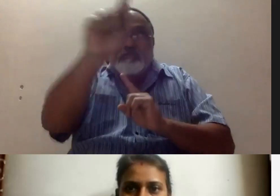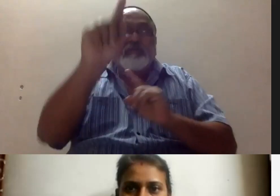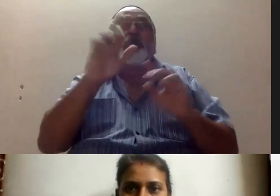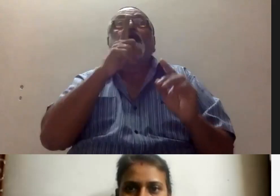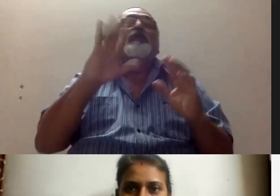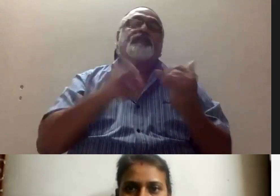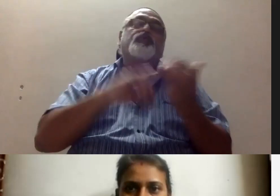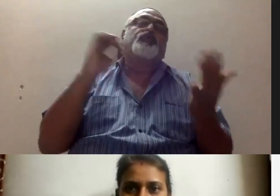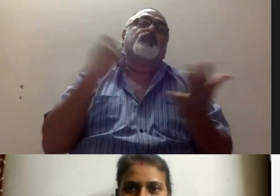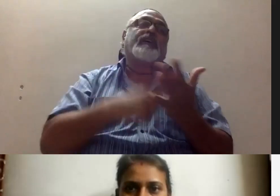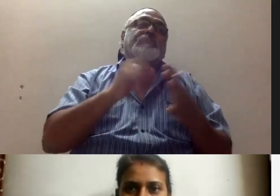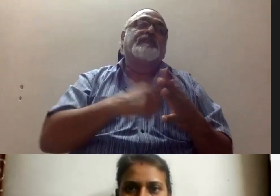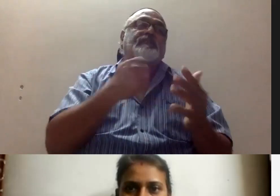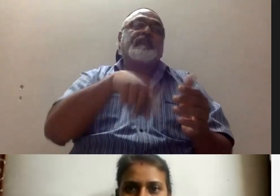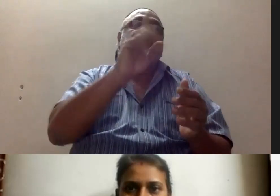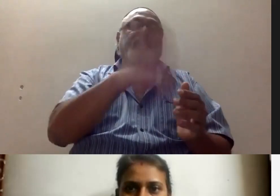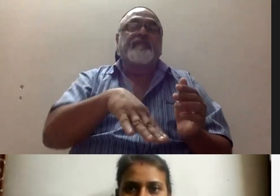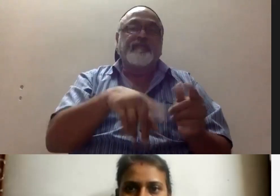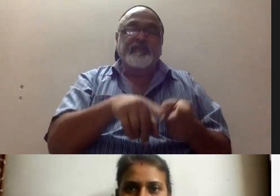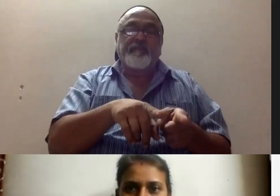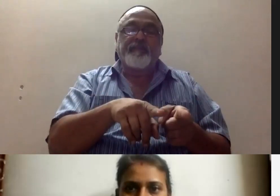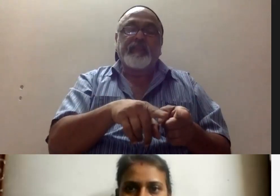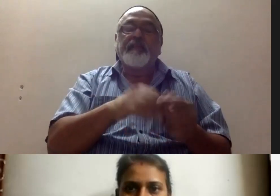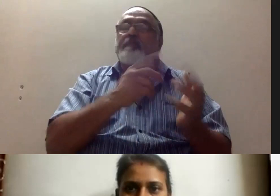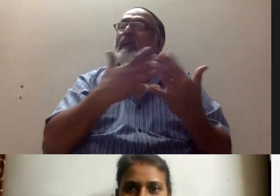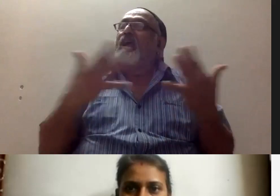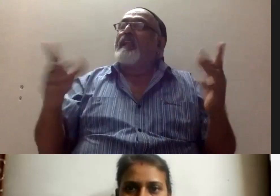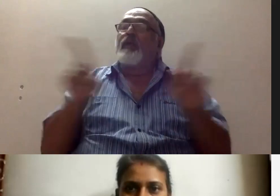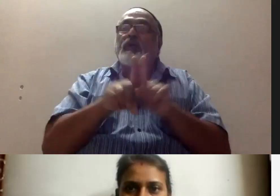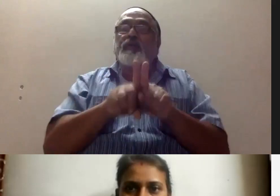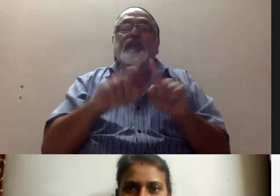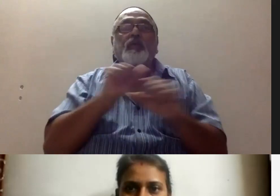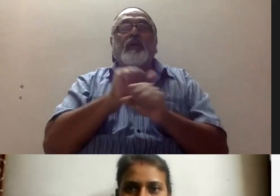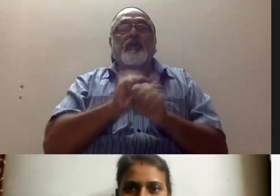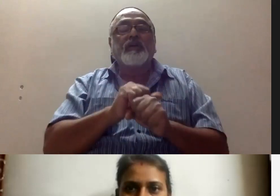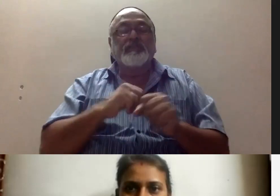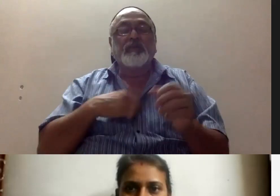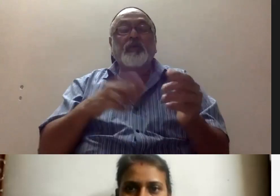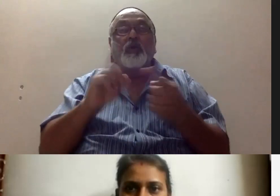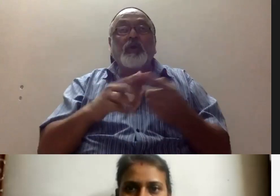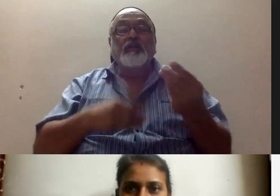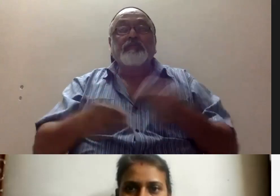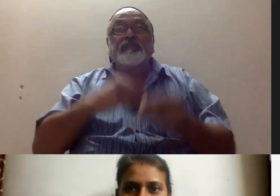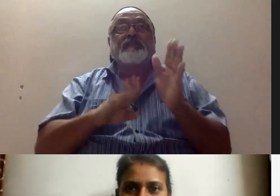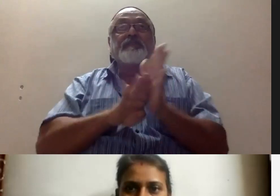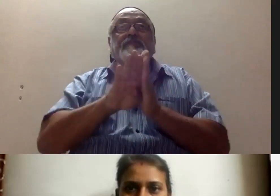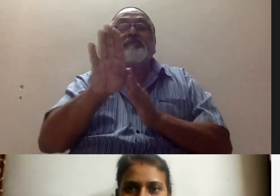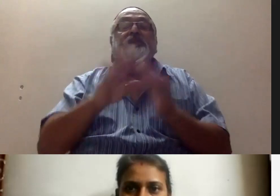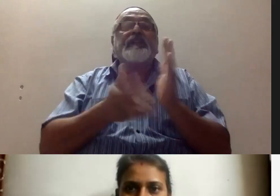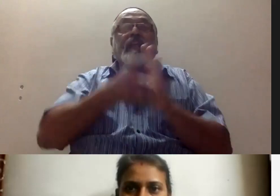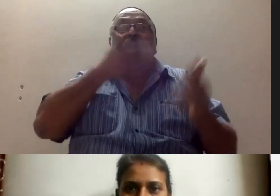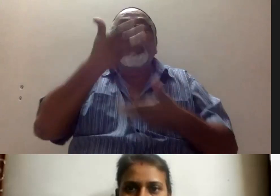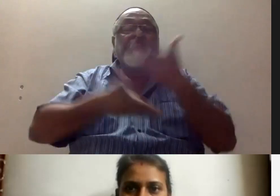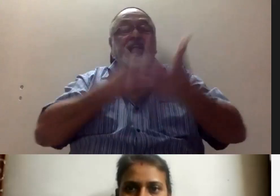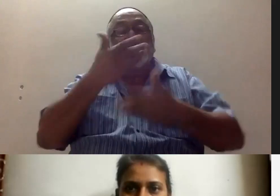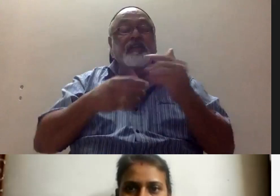हमारे साथ कई सहभागी आते हैं, और कई सारे, जब हम एंटरप्रेन्योरशिप डेवलपमेंट की ट्रेनिंग की बात कर रहे थे, हम